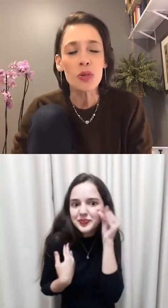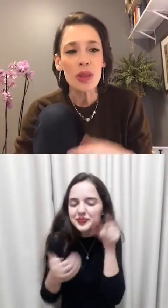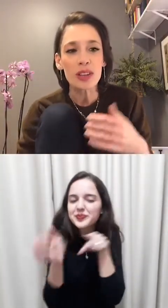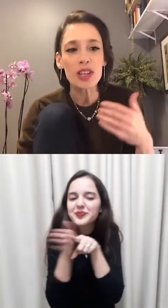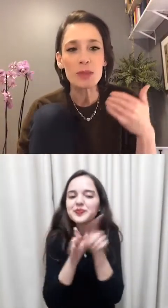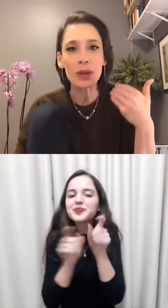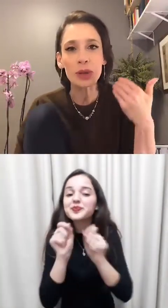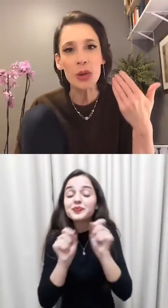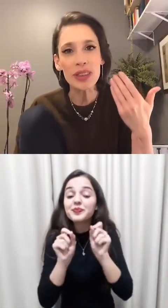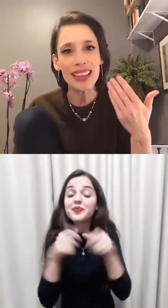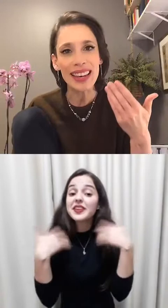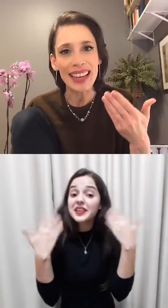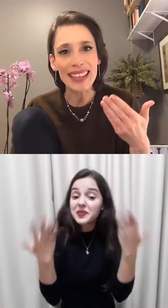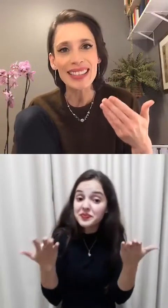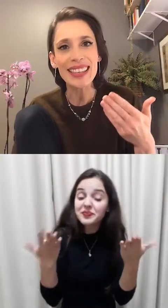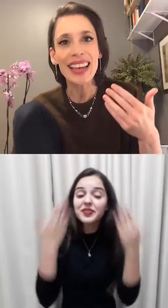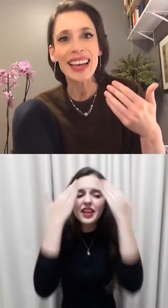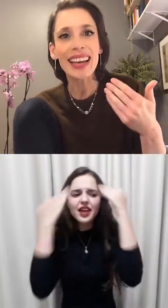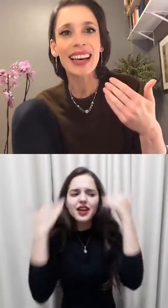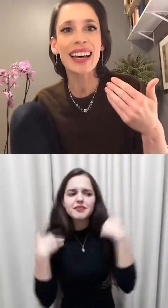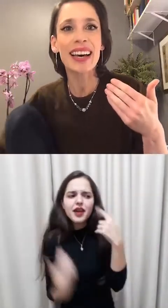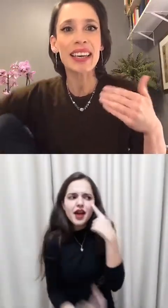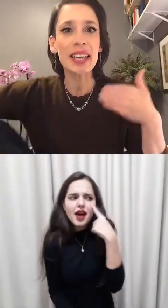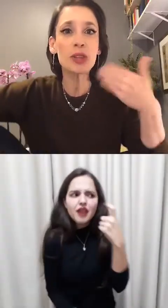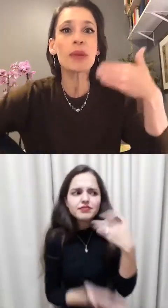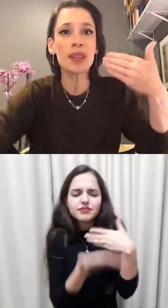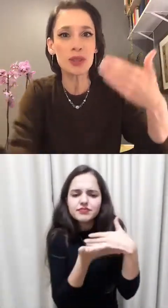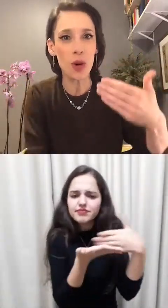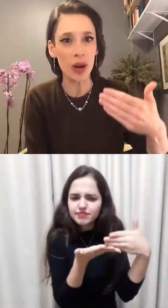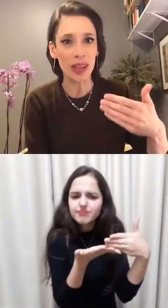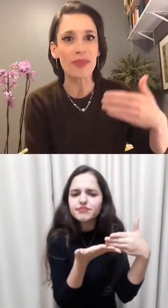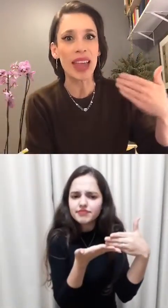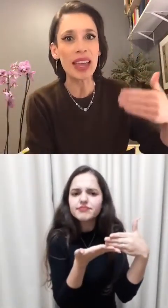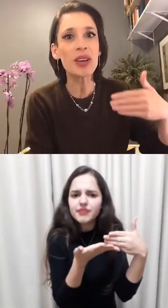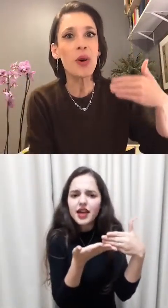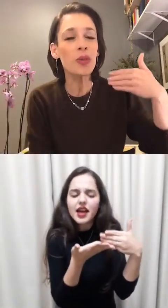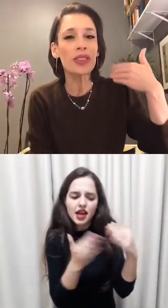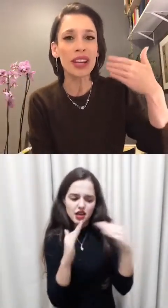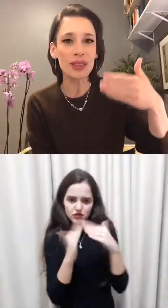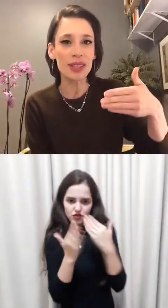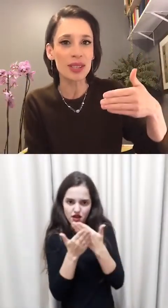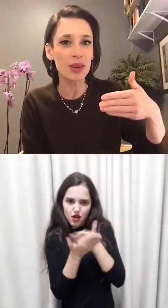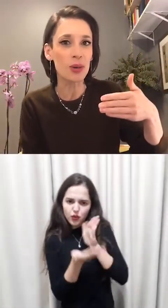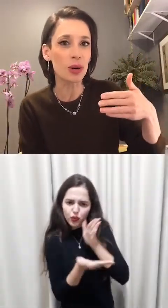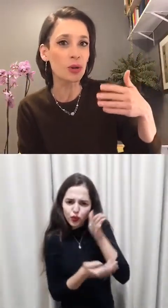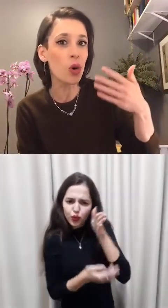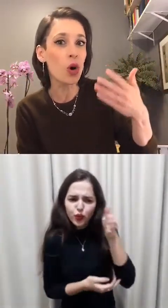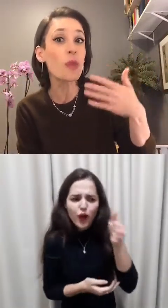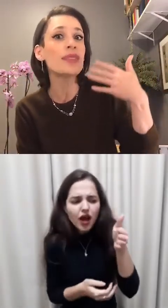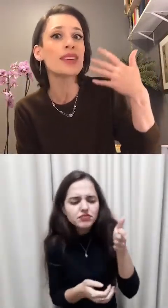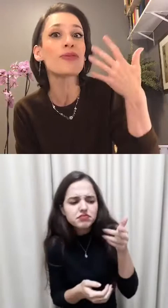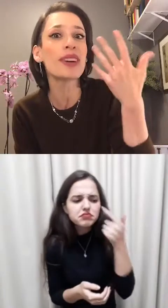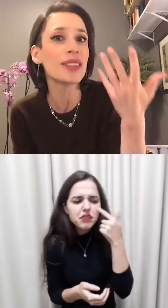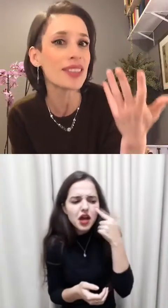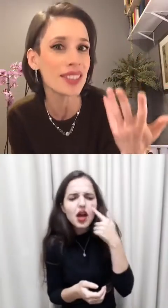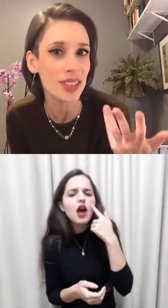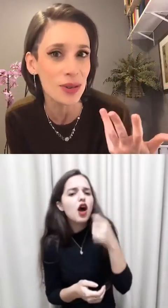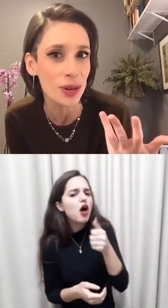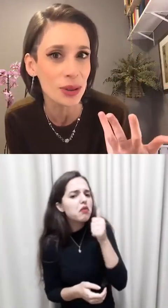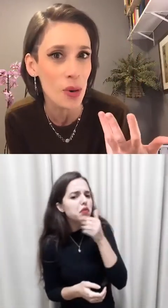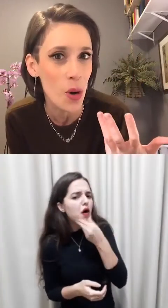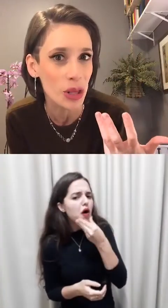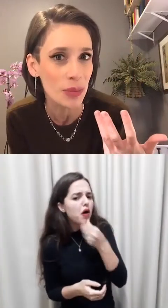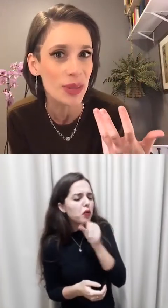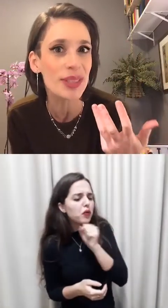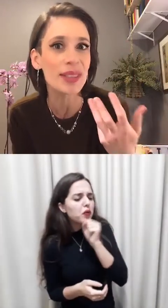Tu despertou o interesse indo para a escola, né? E encontrando esse senhor, observando esse senhor